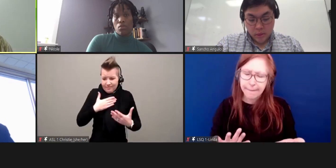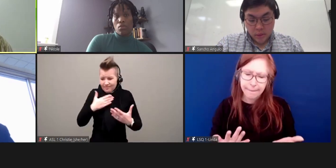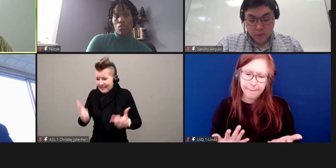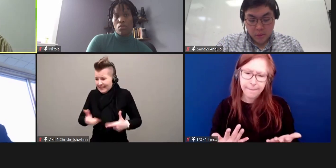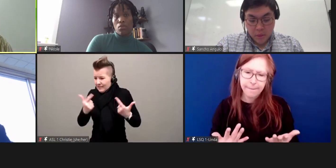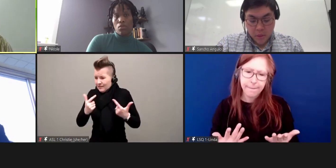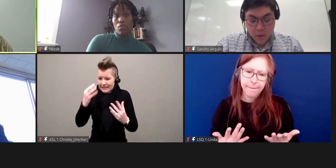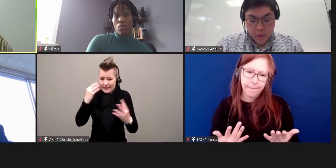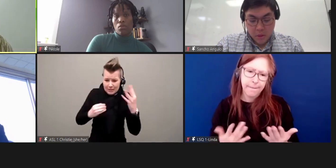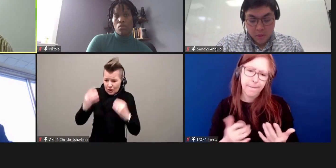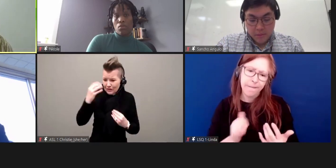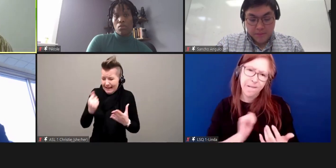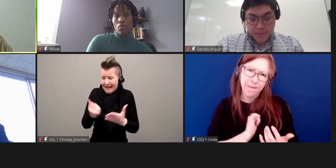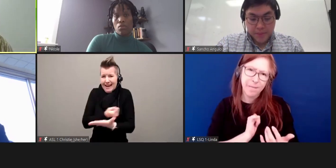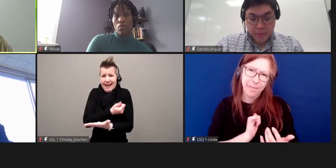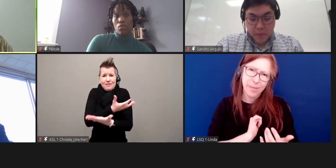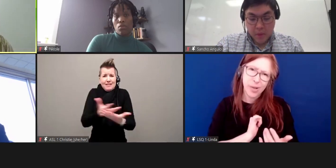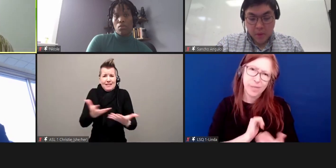pour moi-même